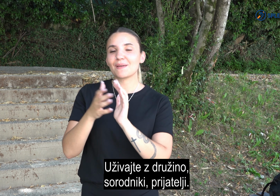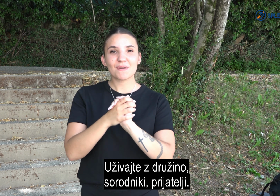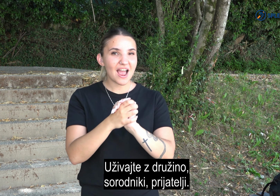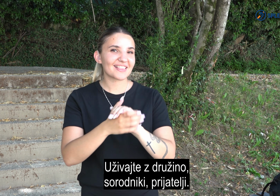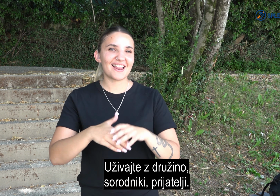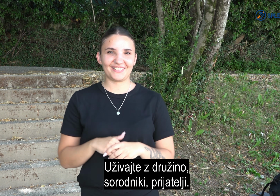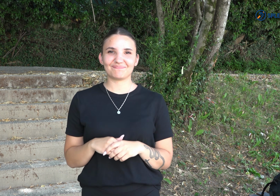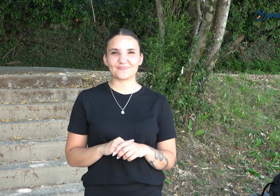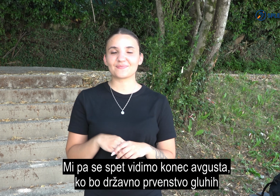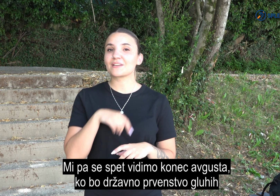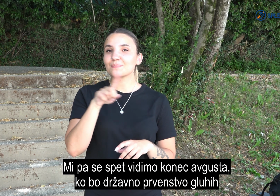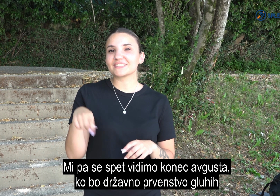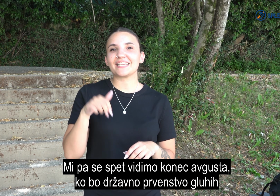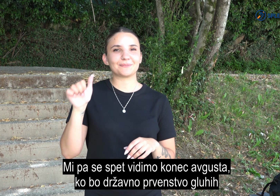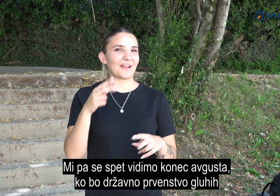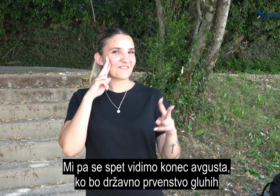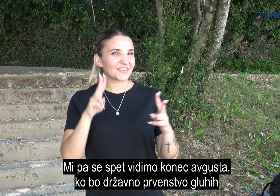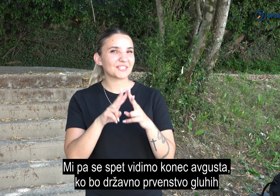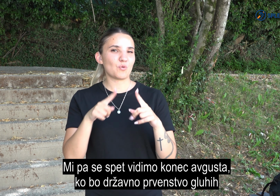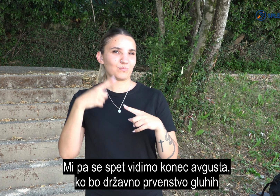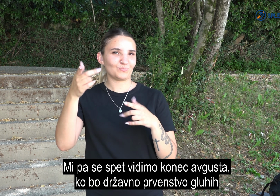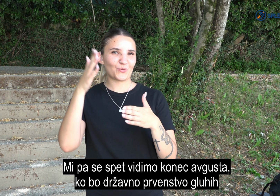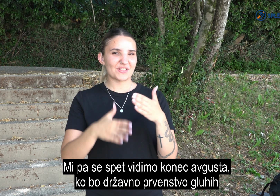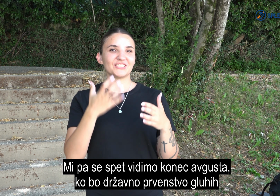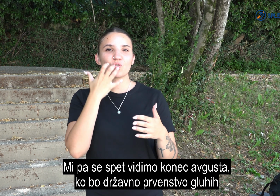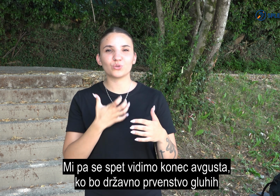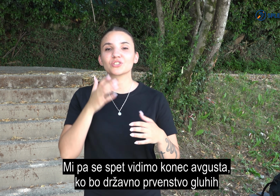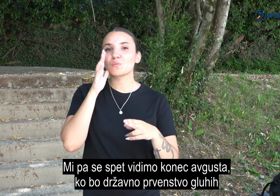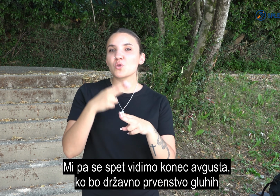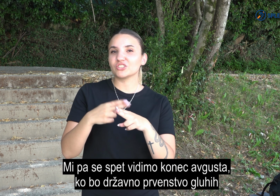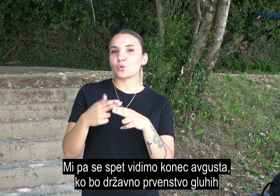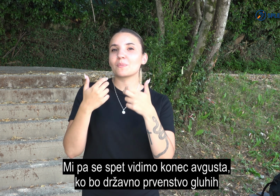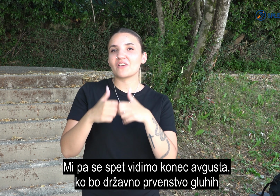družino, sorodniki, prijatelji. Mi pa se spet vidimo konec avgusta,